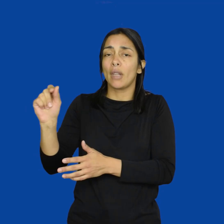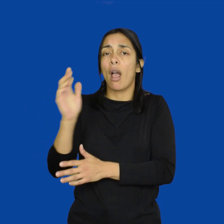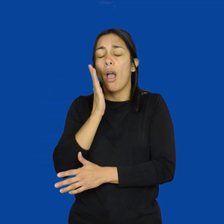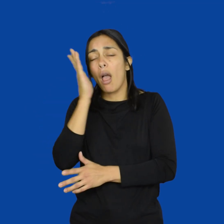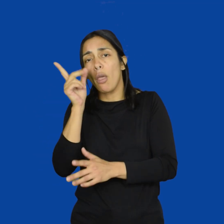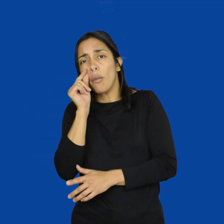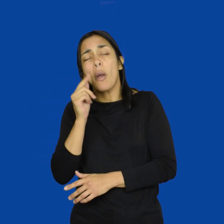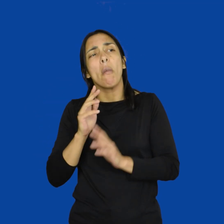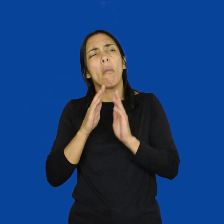acostar.